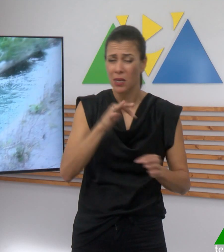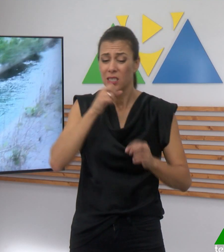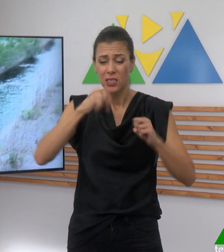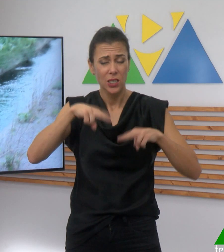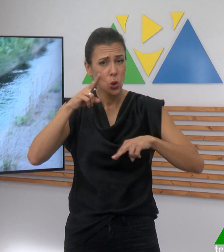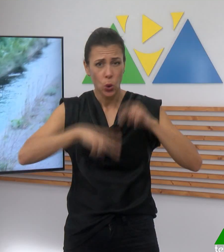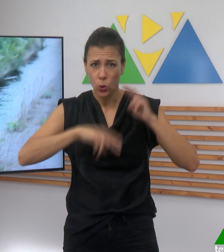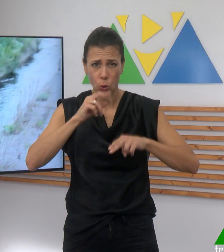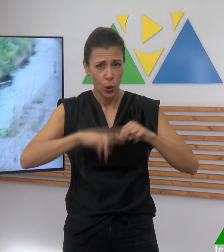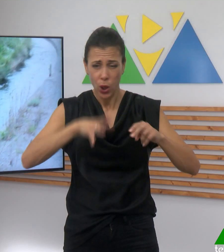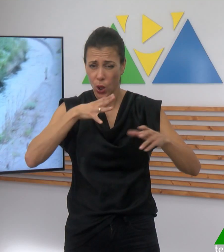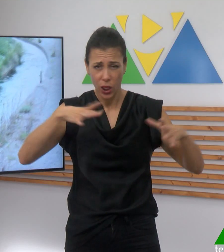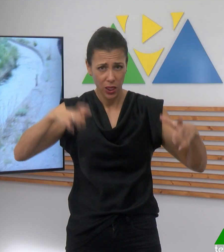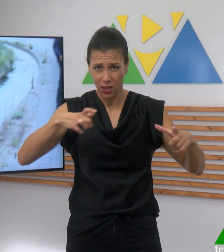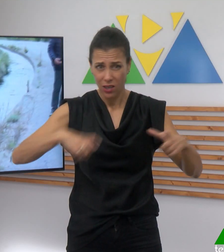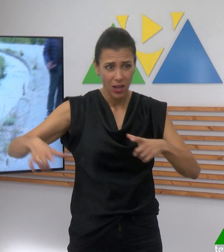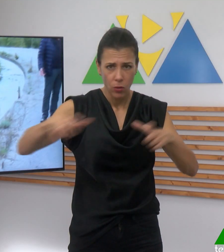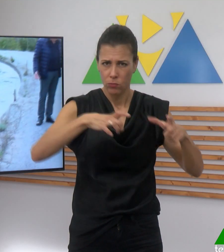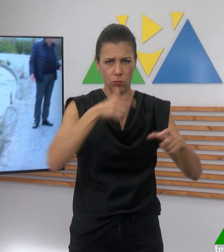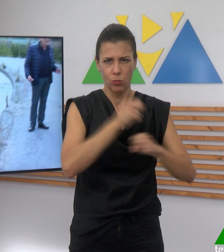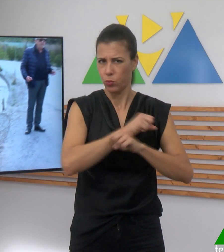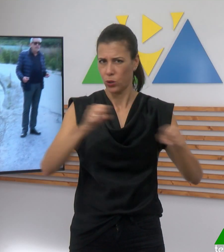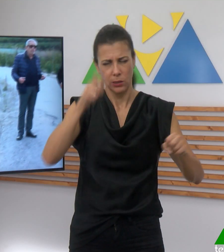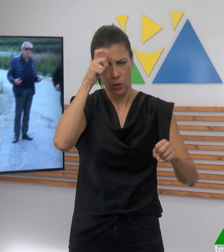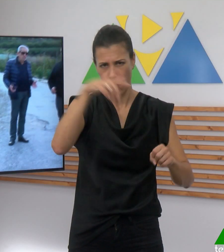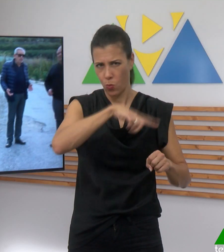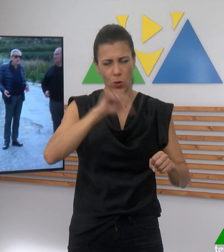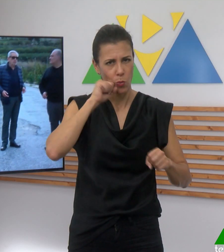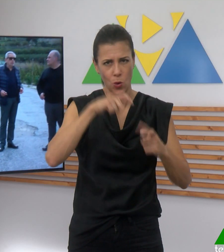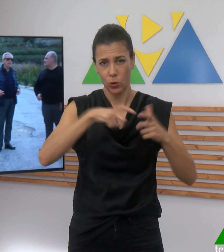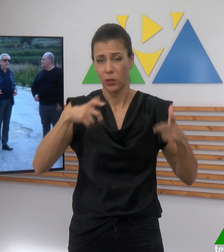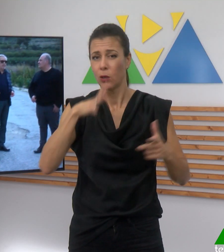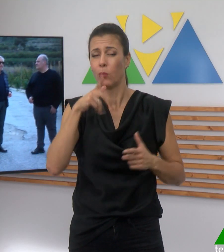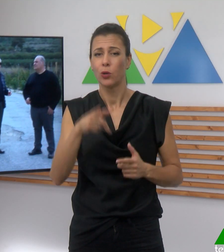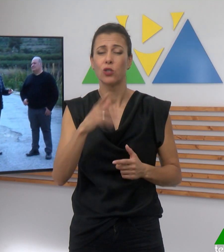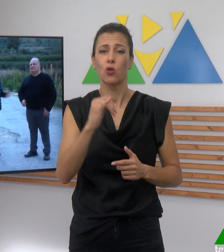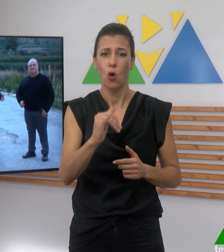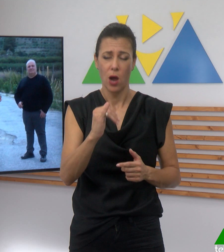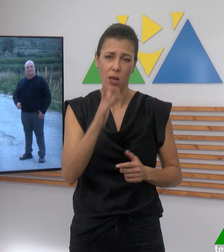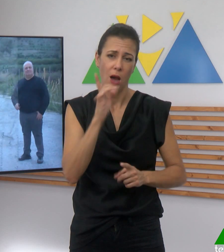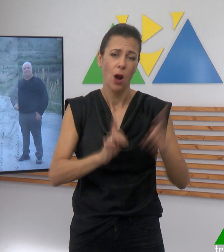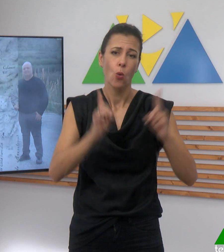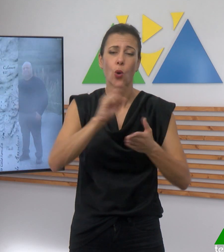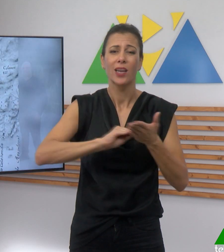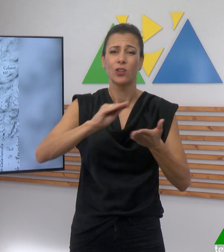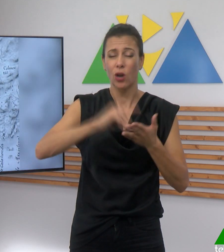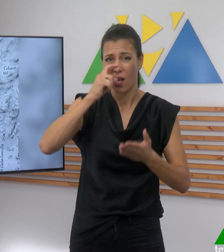hubiera tenido sentido ni siquiera la población de motril es posible por eso ahí había algunos escritores antiguos que decían